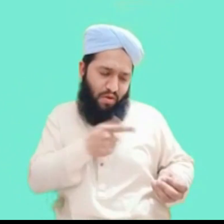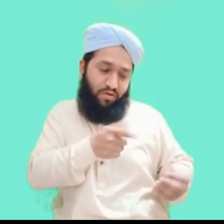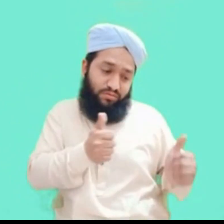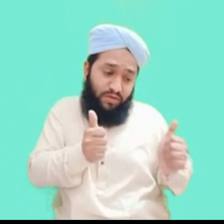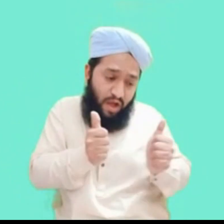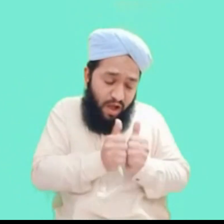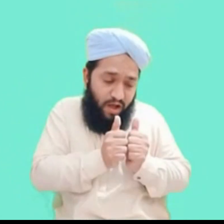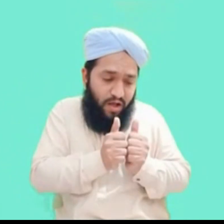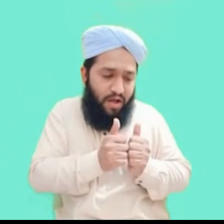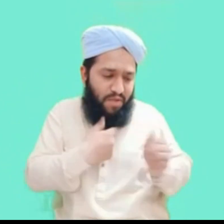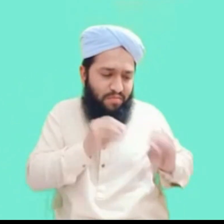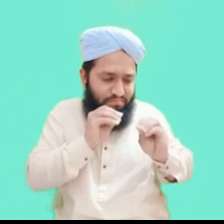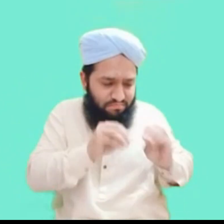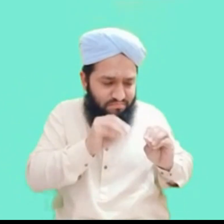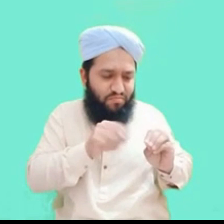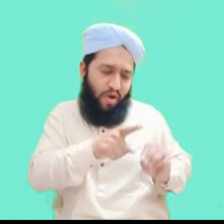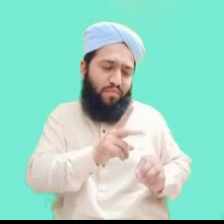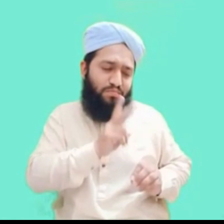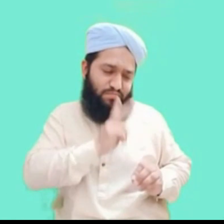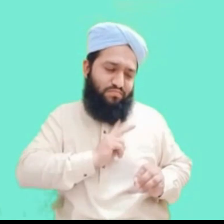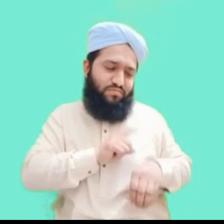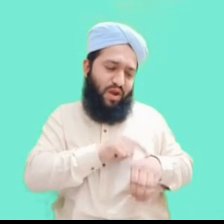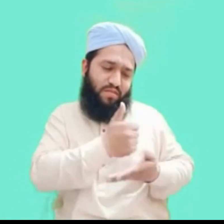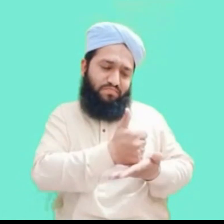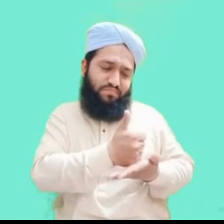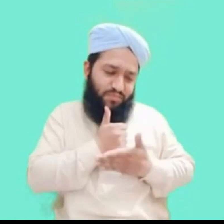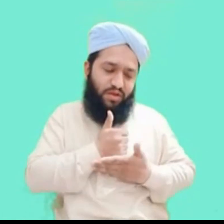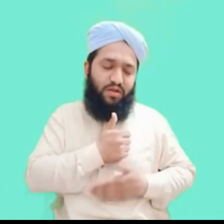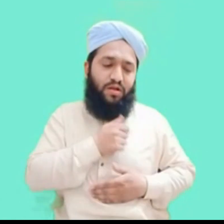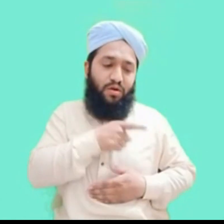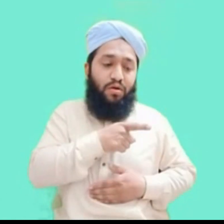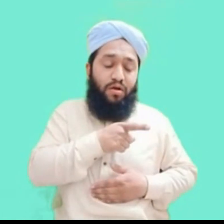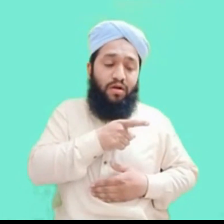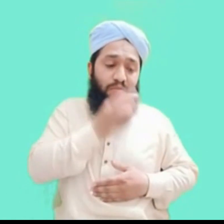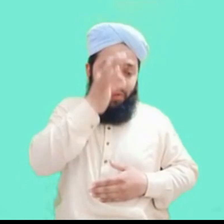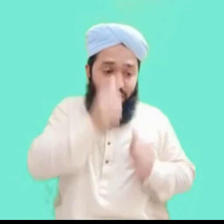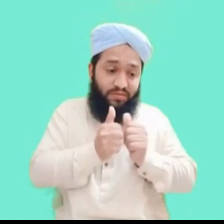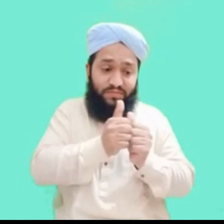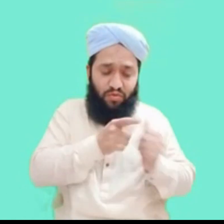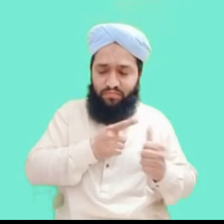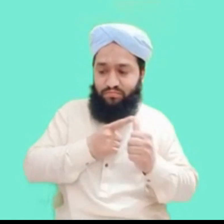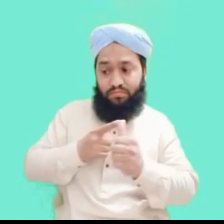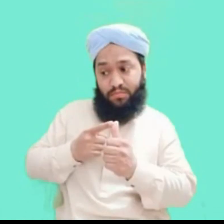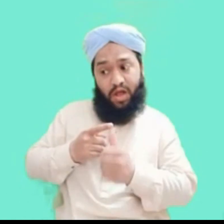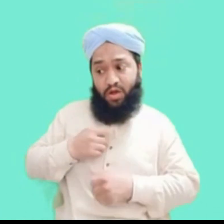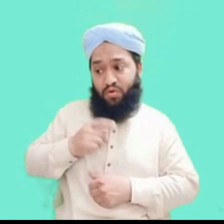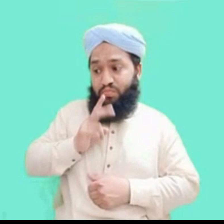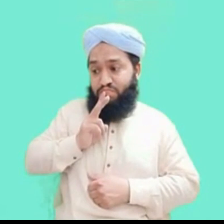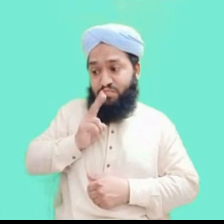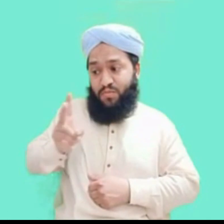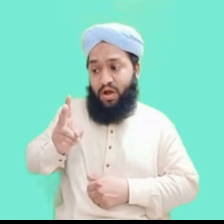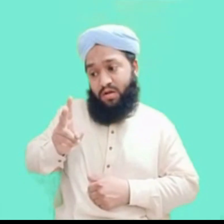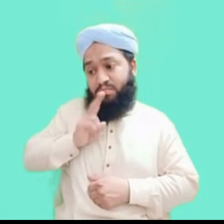رہنا چاہتا ہوں، آپ کی خدمت کرنا چاہتا ہوں، مجھے آپ موقع دیجئے اپنی خدمت کا۔ تو آپ نے فرمایا کہ میری شرط یہ ہے، ذرا